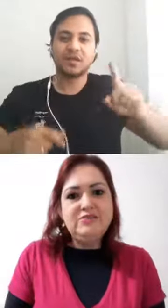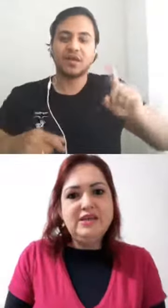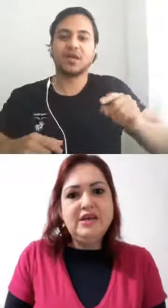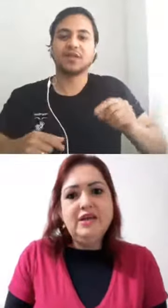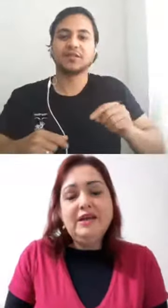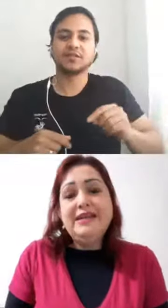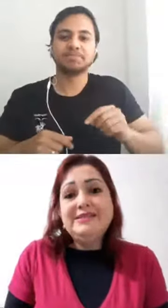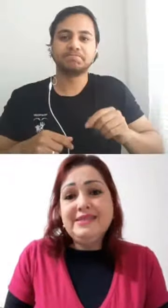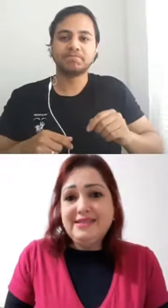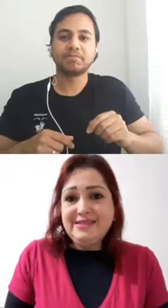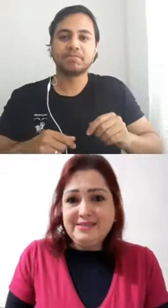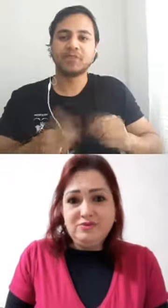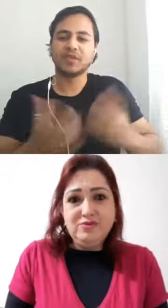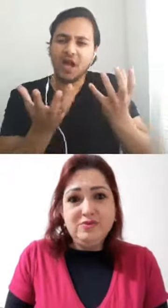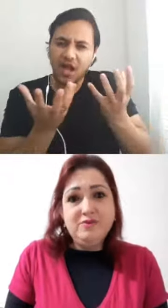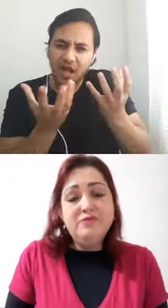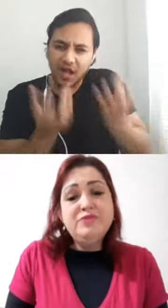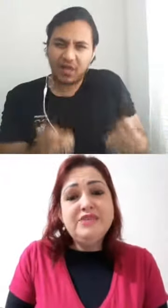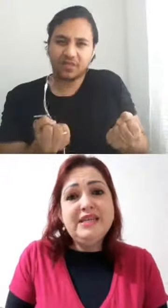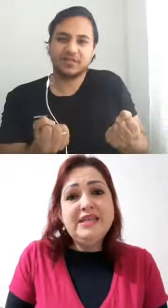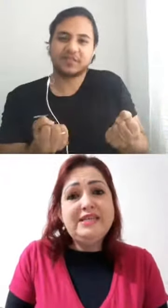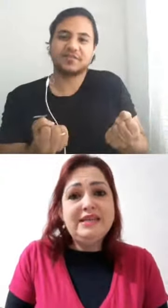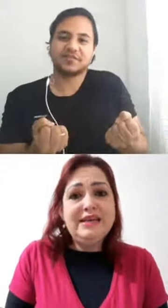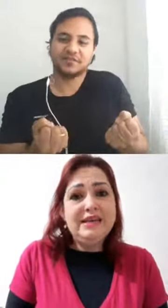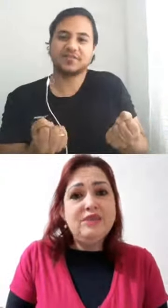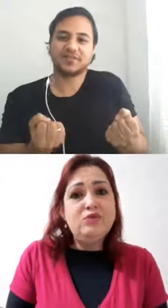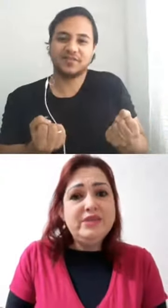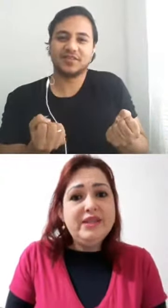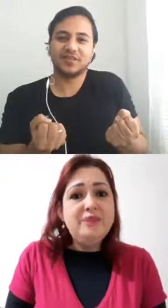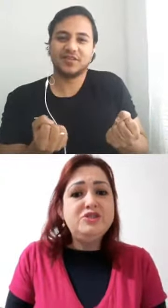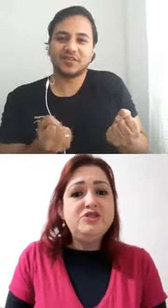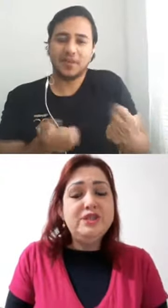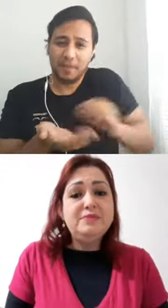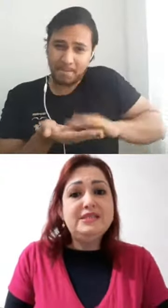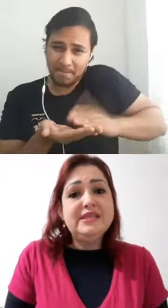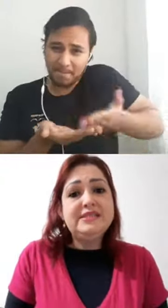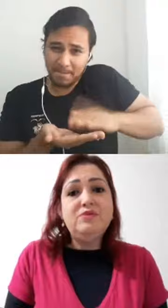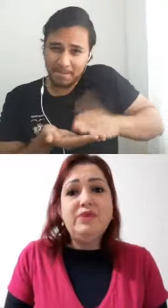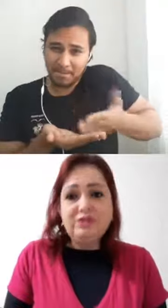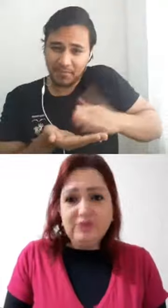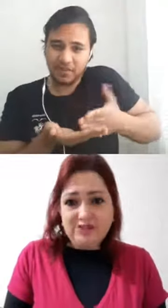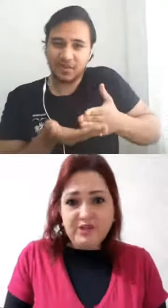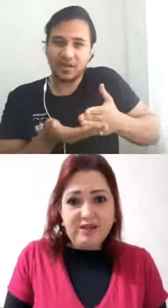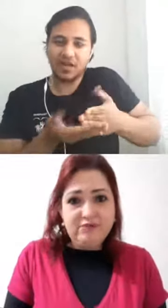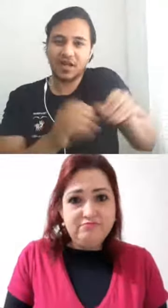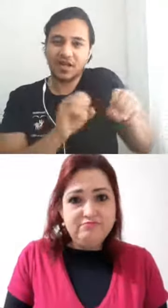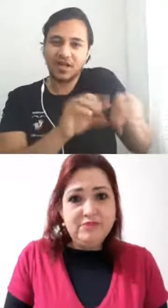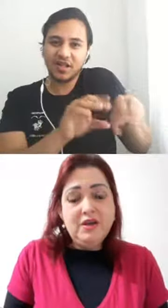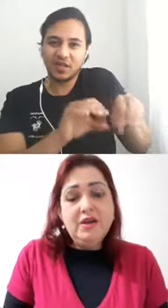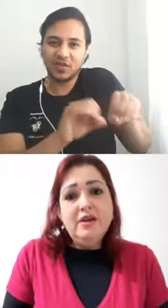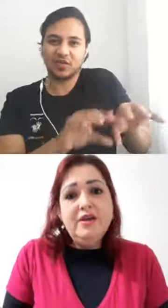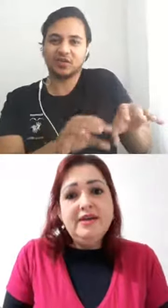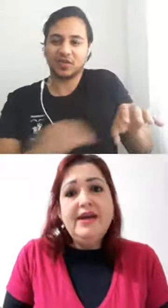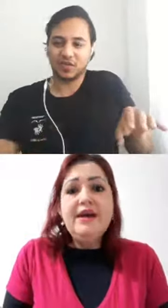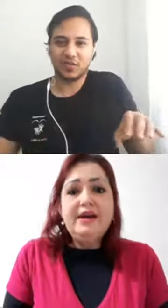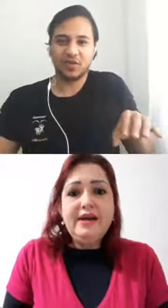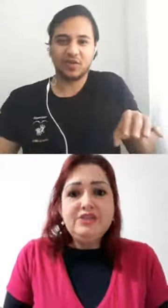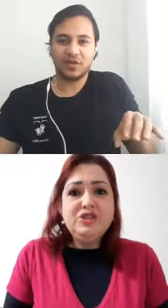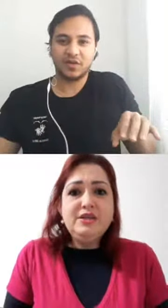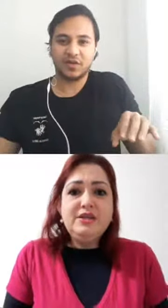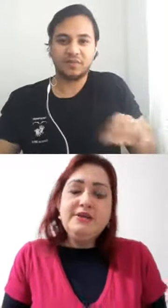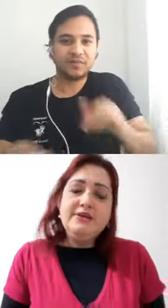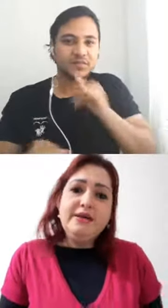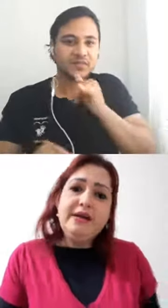questão da aceitação. Vamos dizer, o intérprete de Libras na questão educacional, que